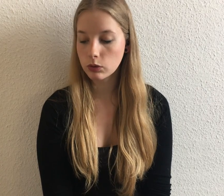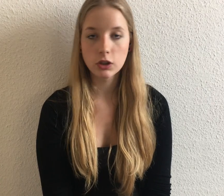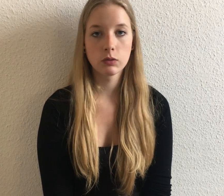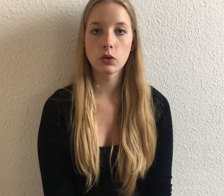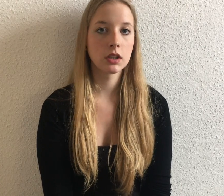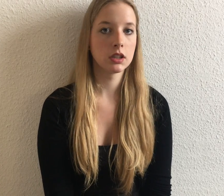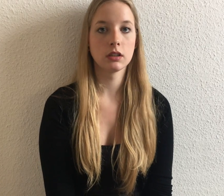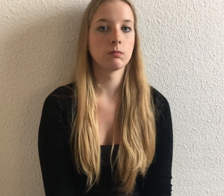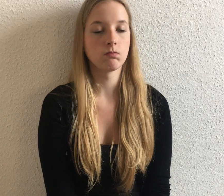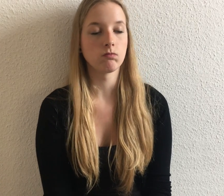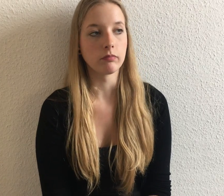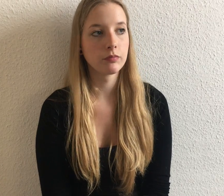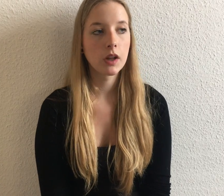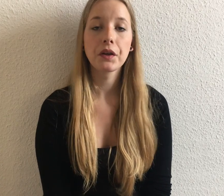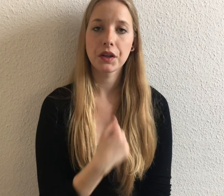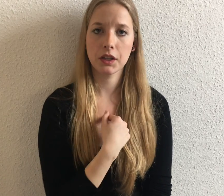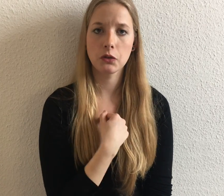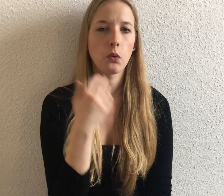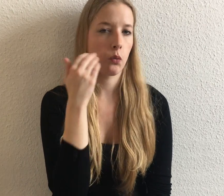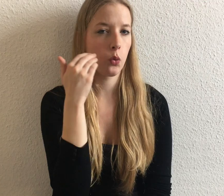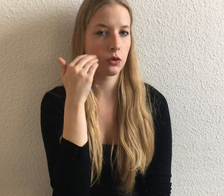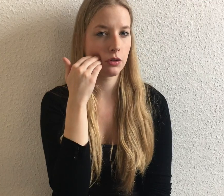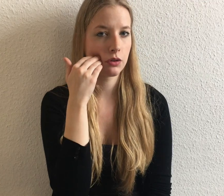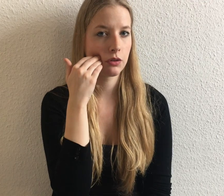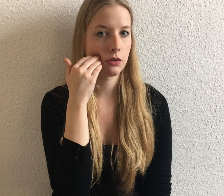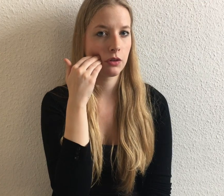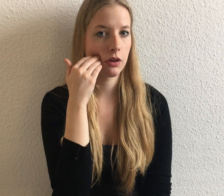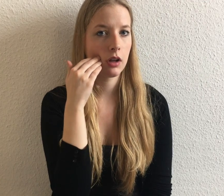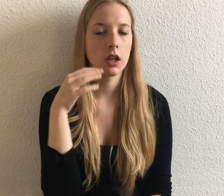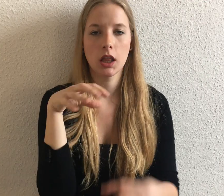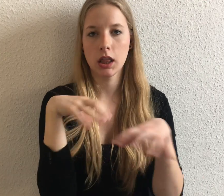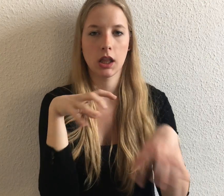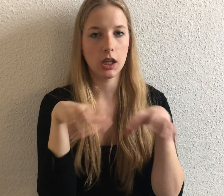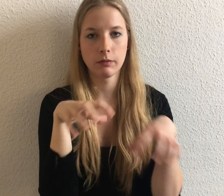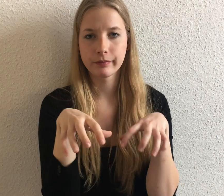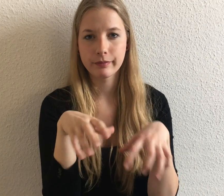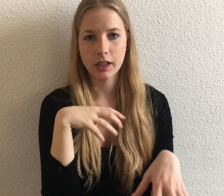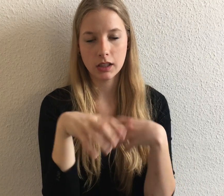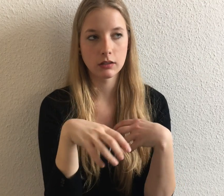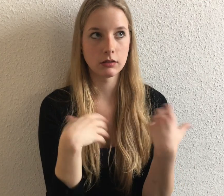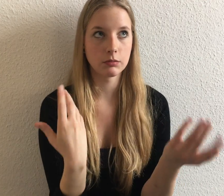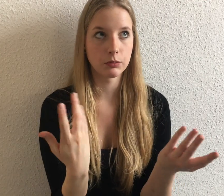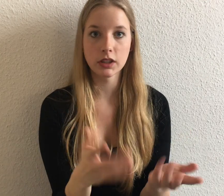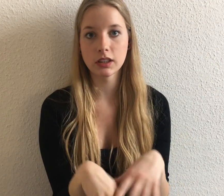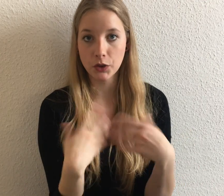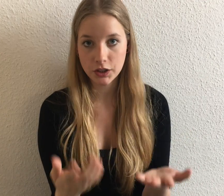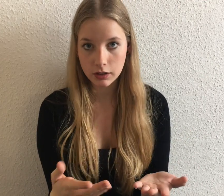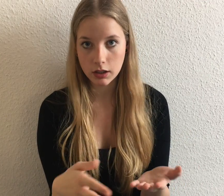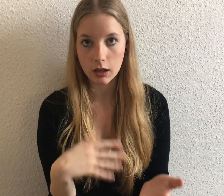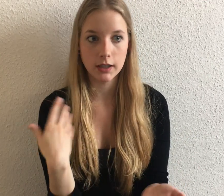Ich wohne in, ich wohne Trier. Trier, also ich wohne jetzt nicht wirklich in Trier, aber es